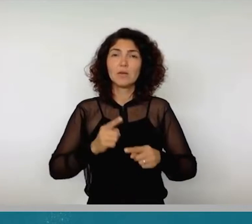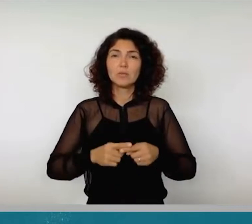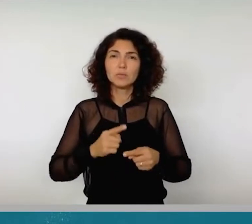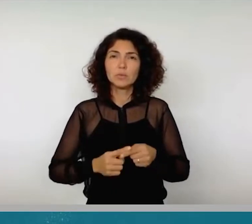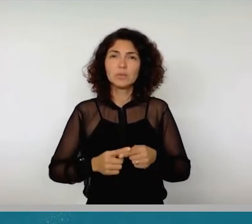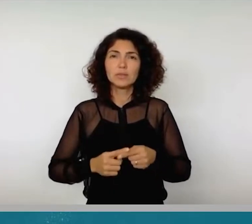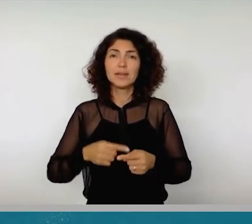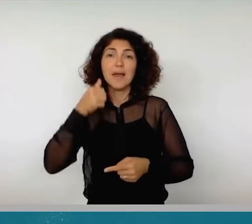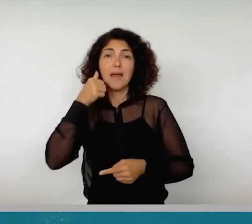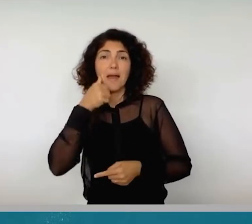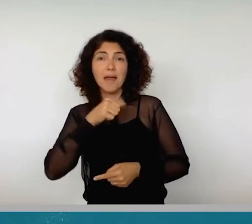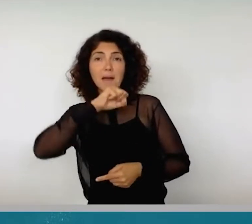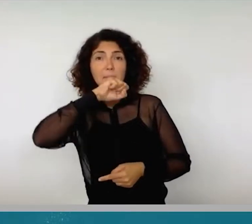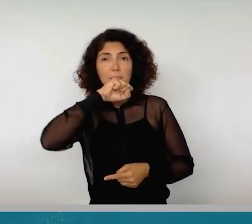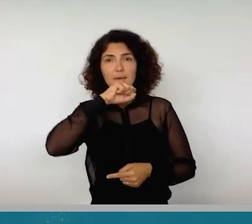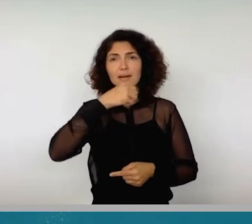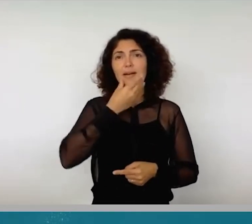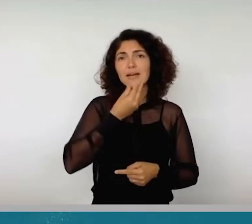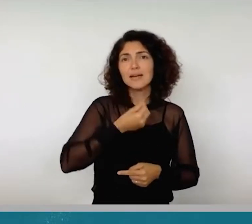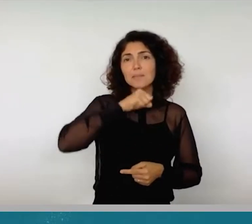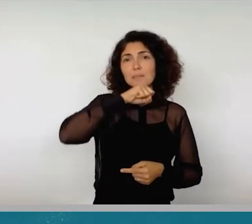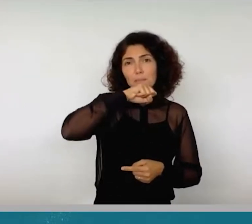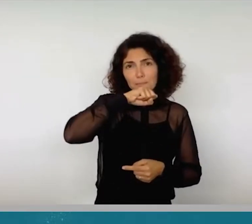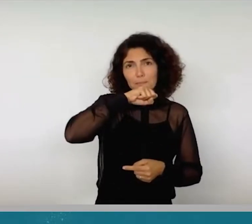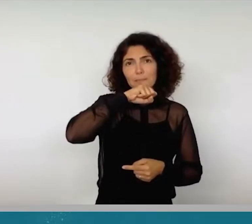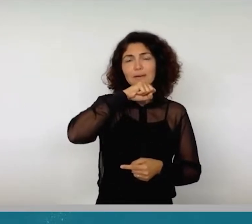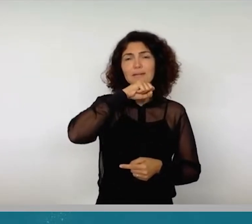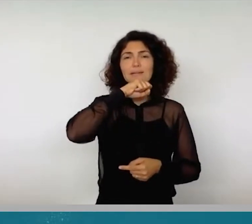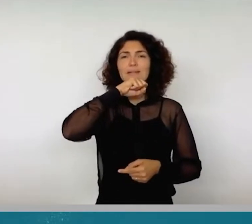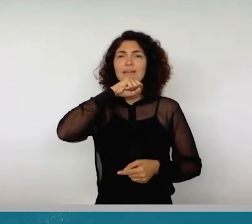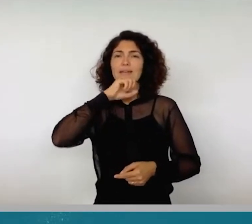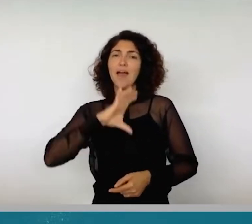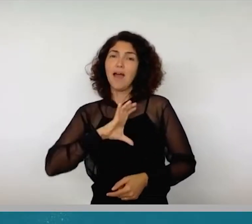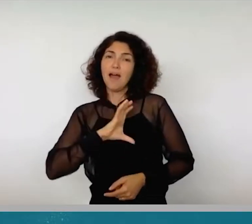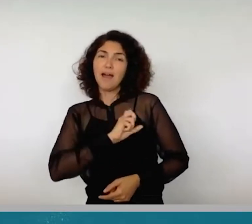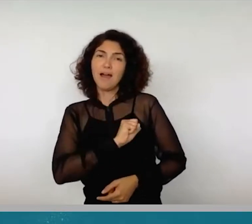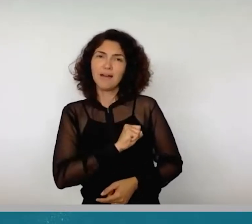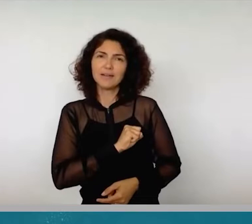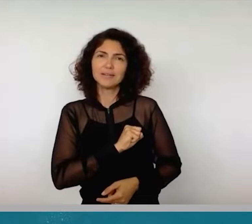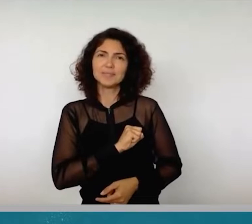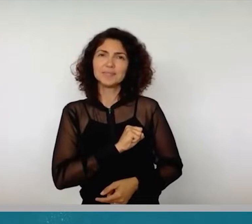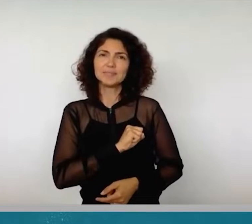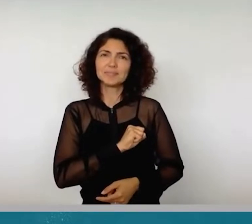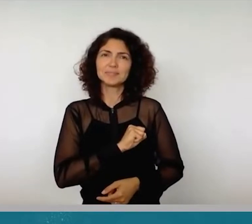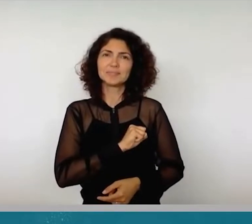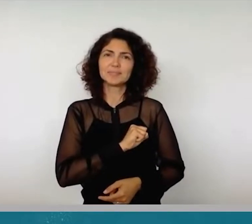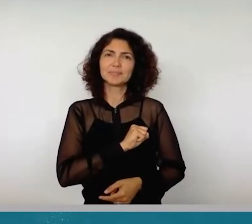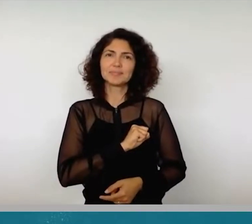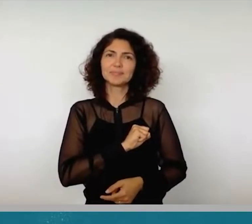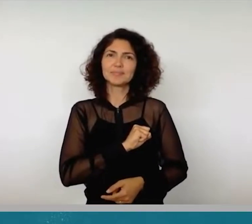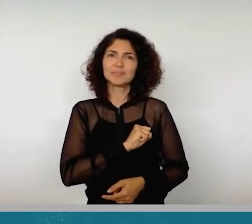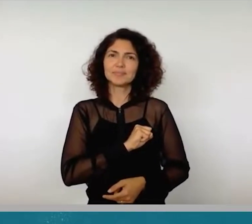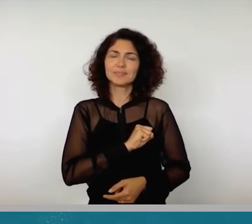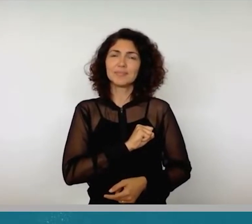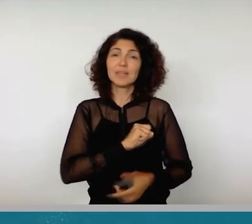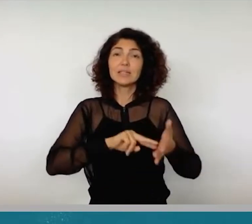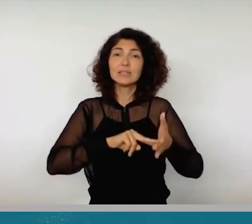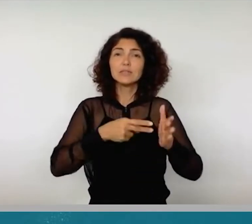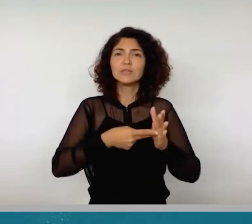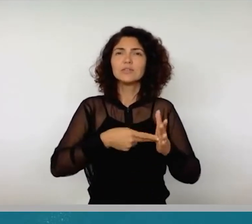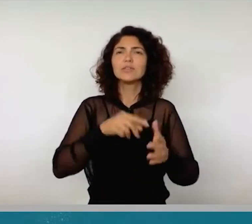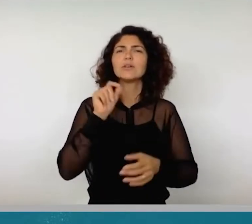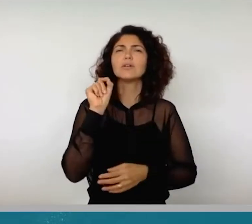pais, você acaba amando a sua origem, a